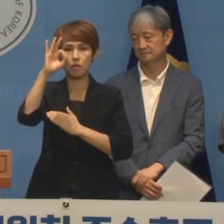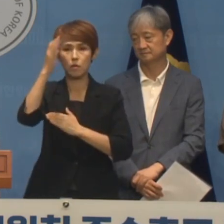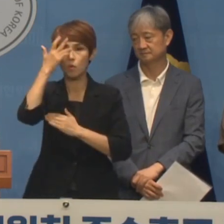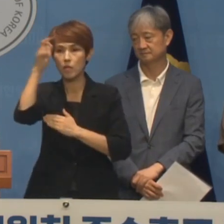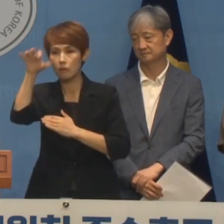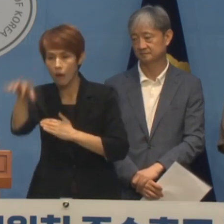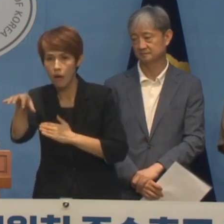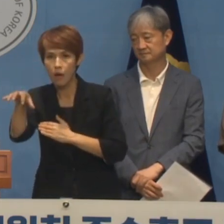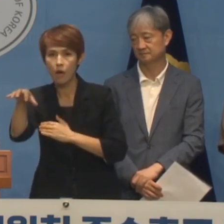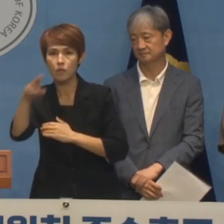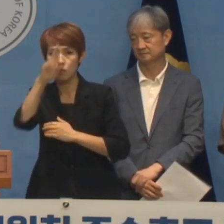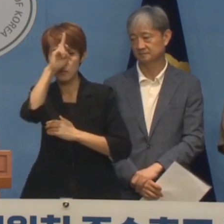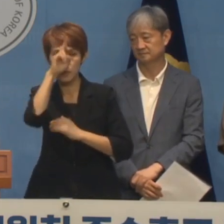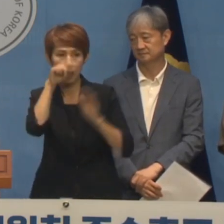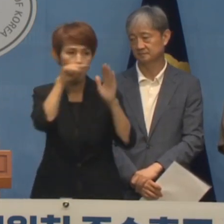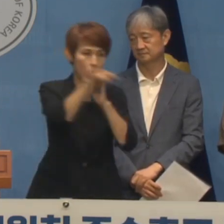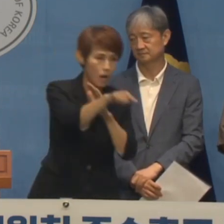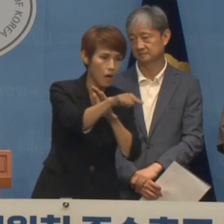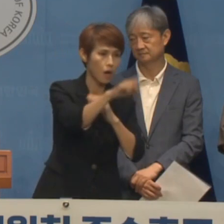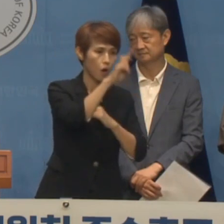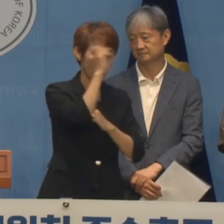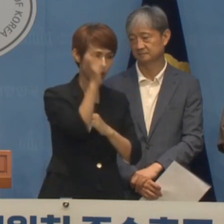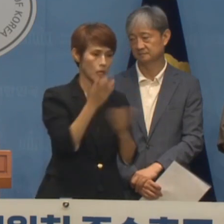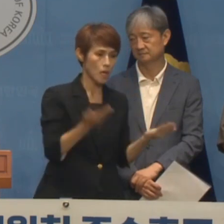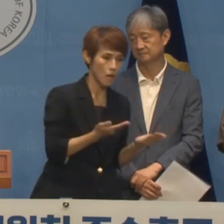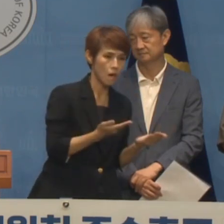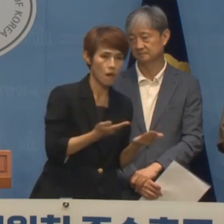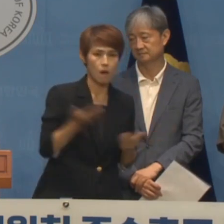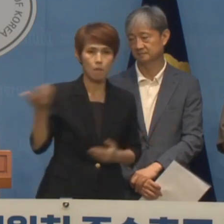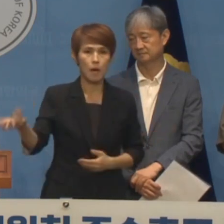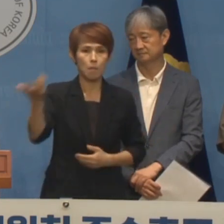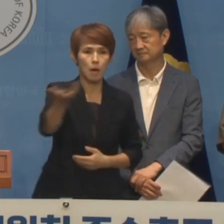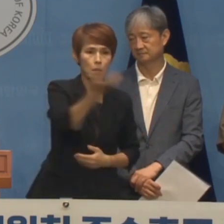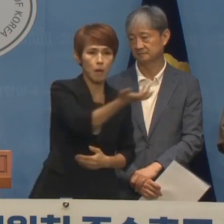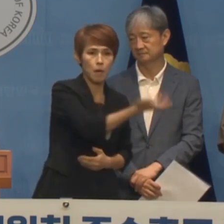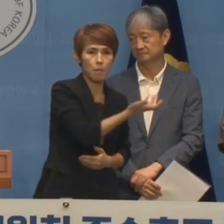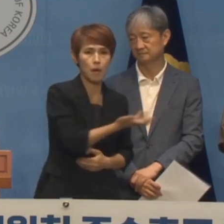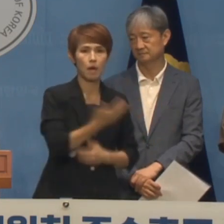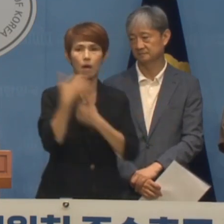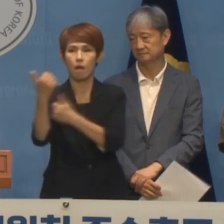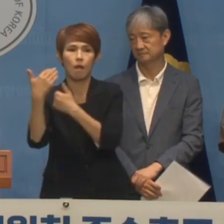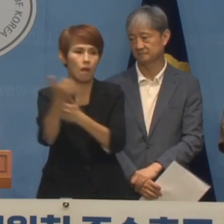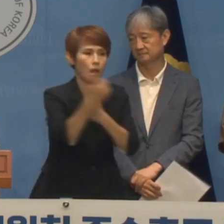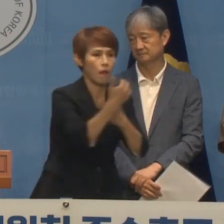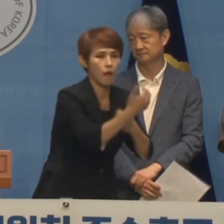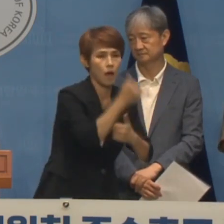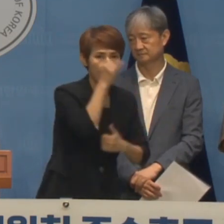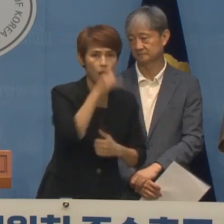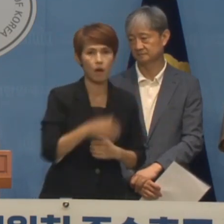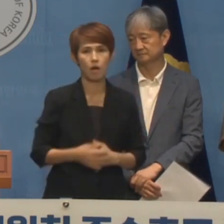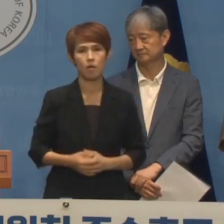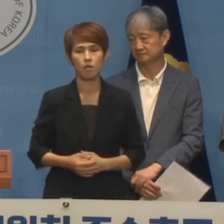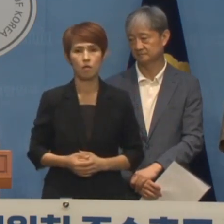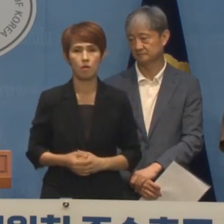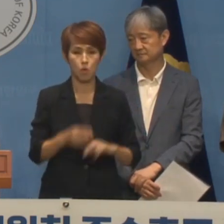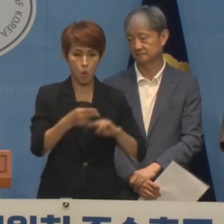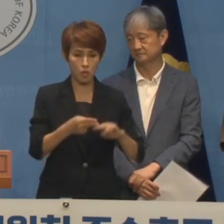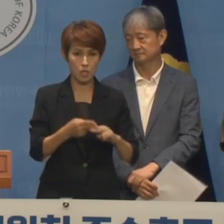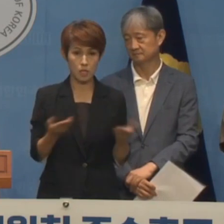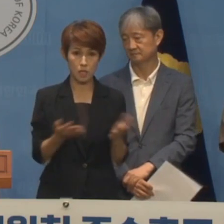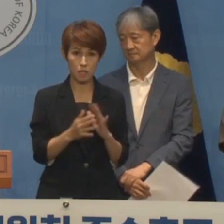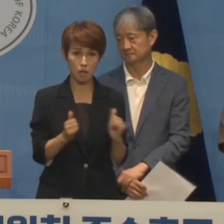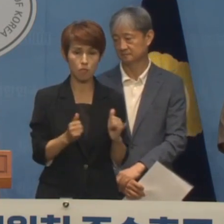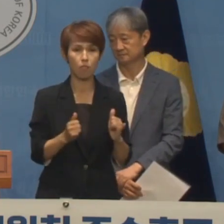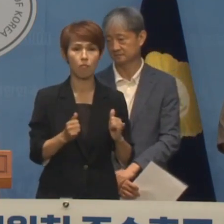점심에는 영업부서에서, 오후에는 계산대에서 일용직 노동자처럼 여기저기 불려다니고 조리제 안의 노동자는 당당치킨